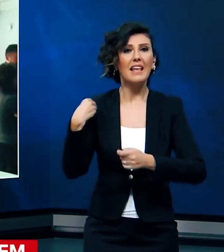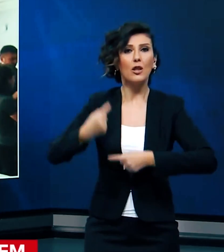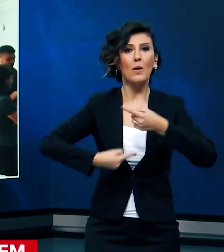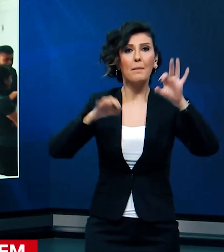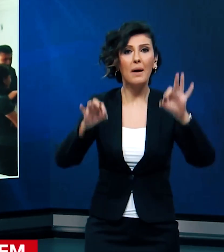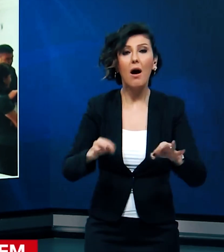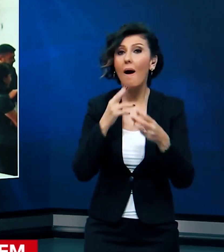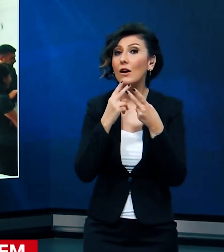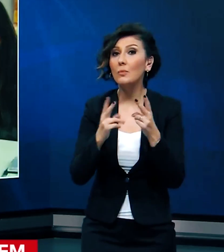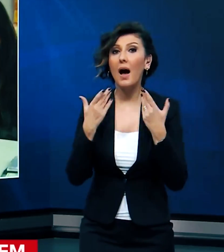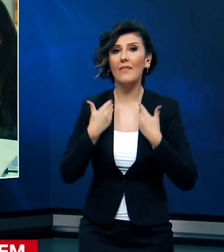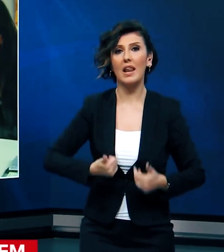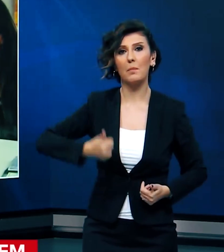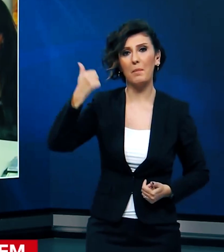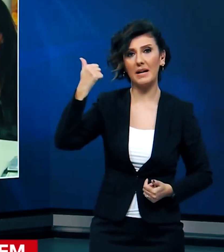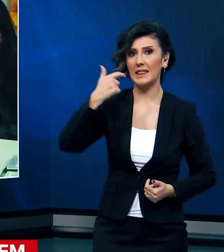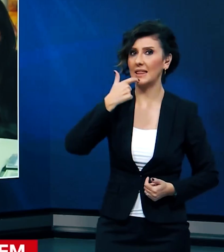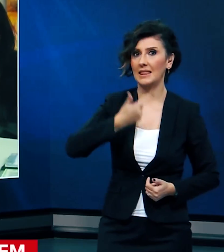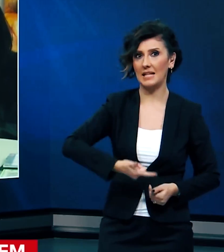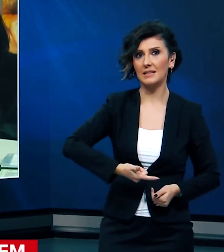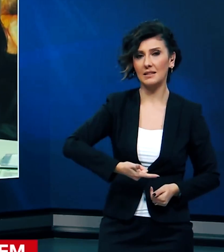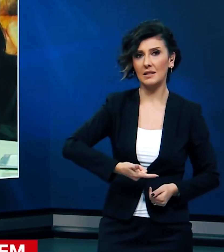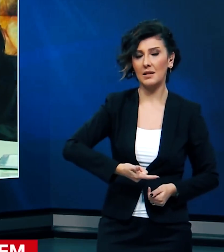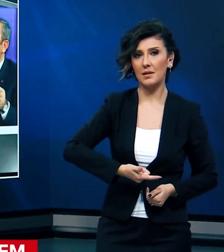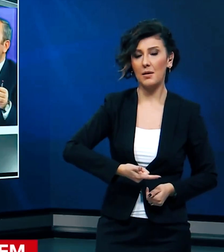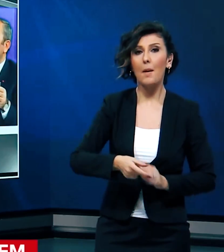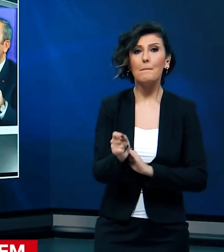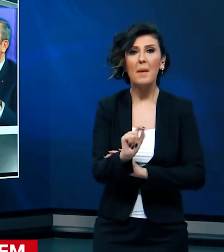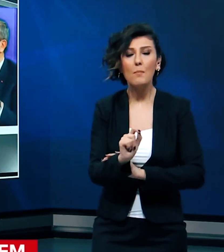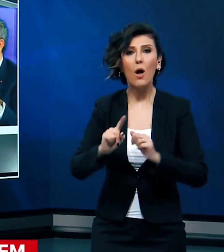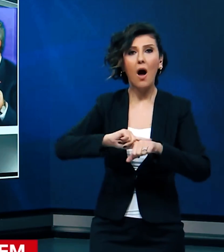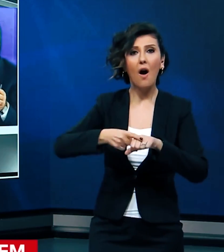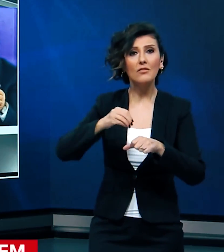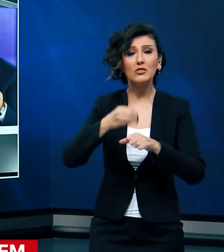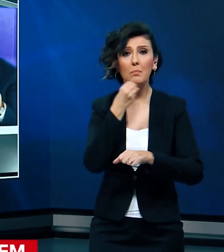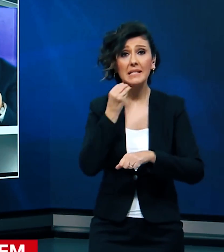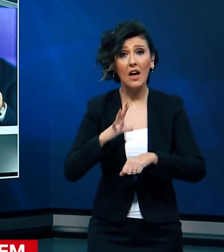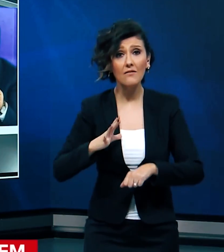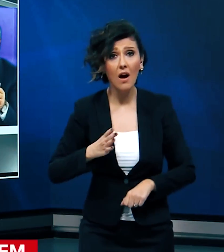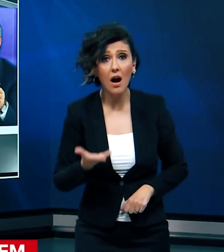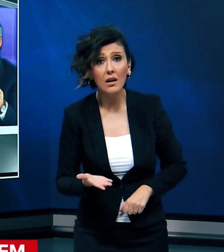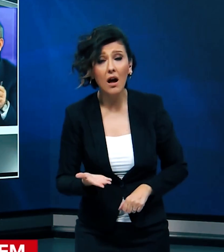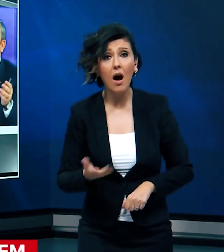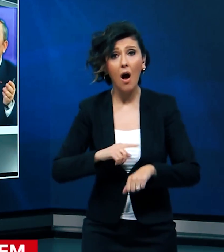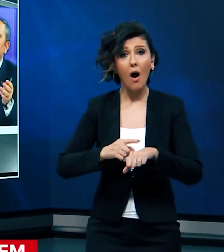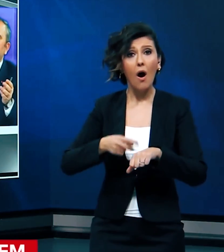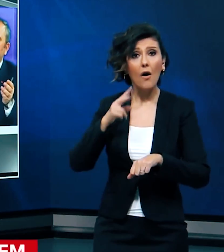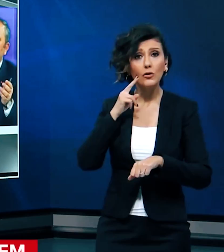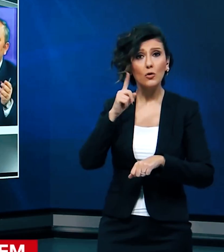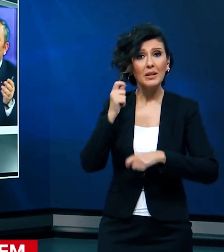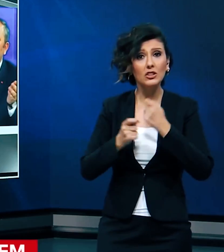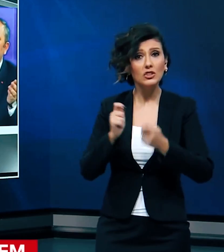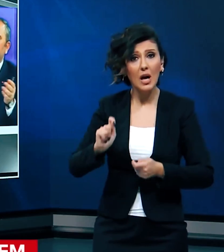başlıyor. Açıklama Adalet Bakanı Abdülhamit Gül'den geldi. Memur hafta içi mesaisi var. Hafta sonu bir iş